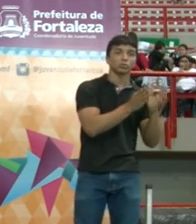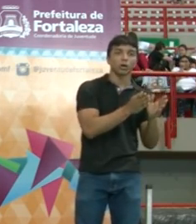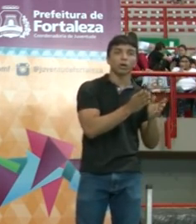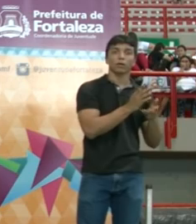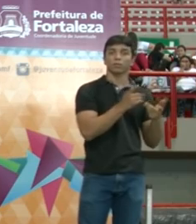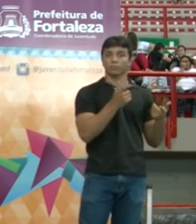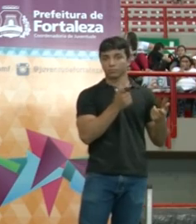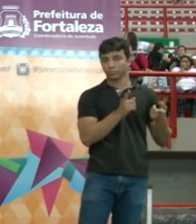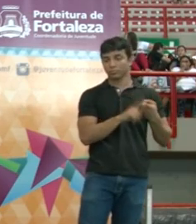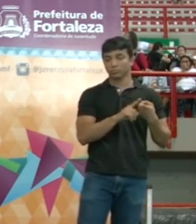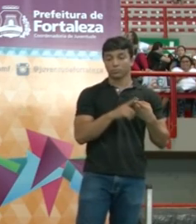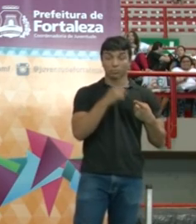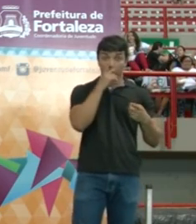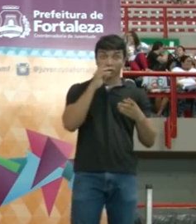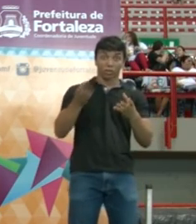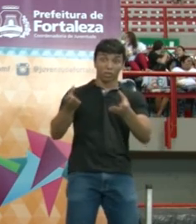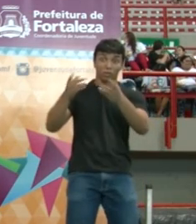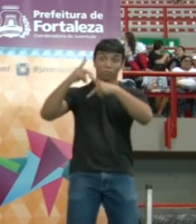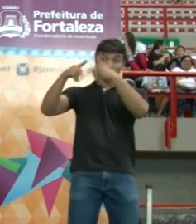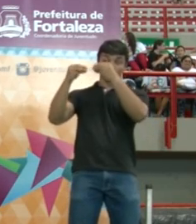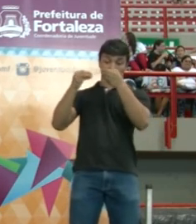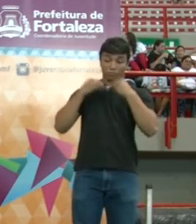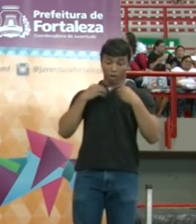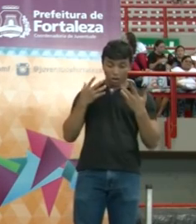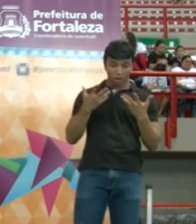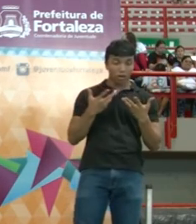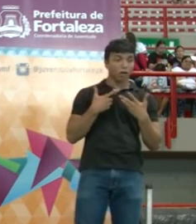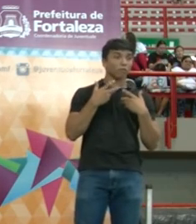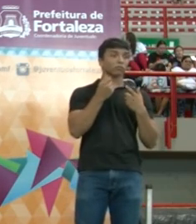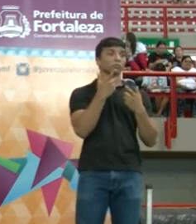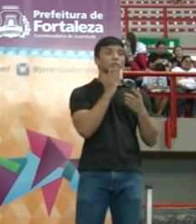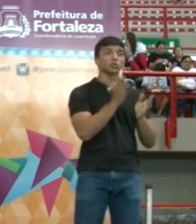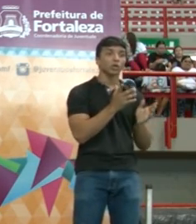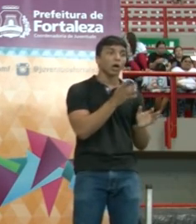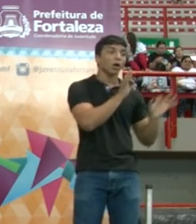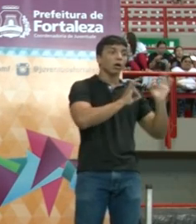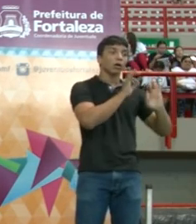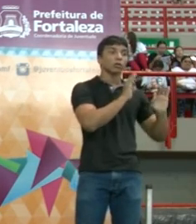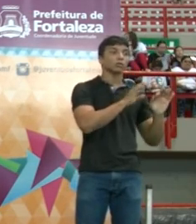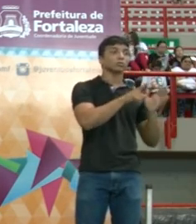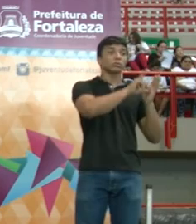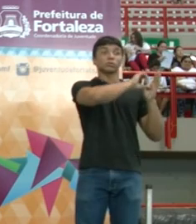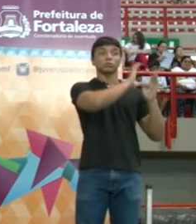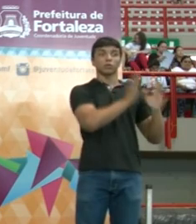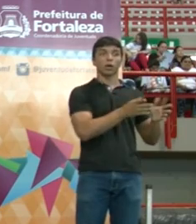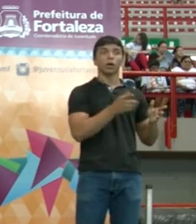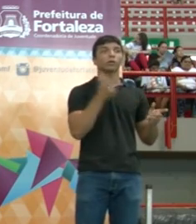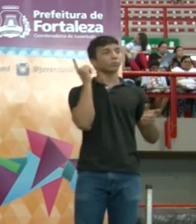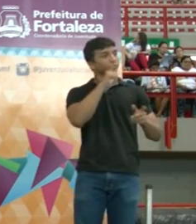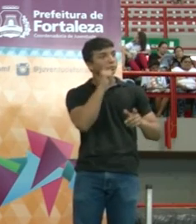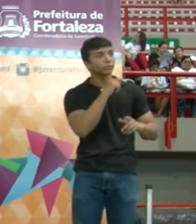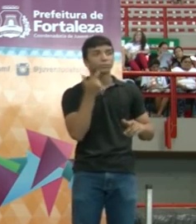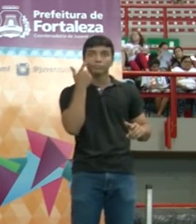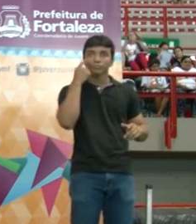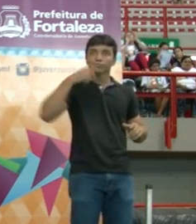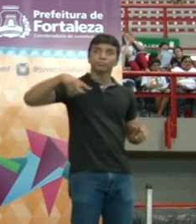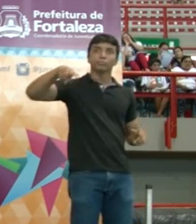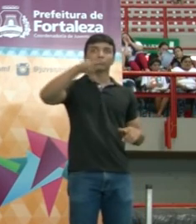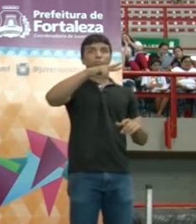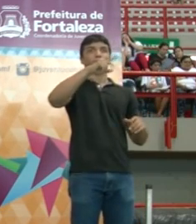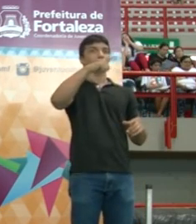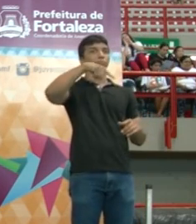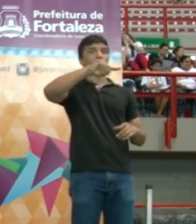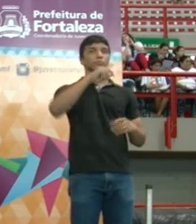caiu no meu colo, digamos assim, eu tinha tudo na minha mão, preparado para dar certo. E está dando certo. Então a gente tem que estar